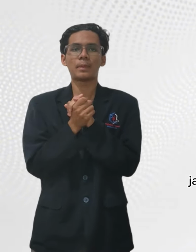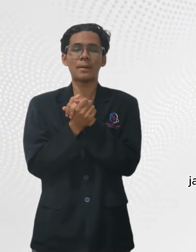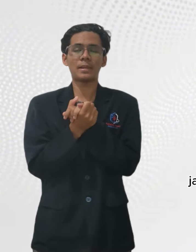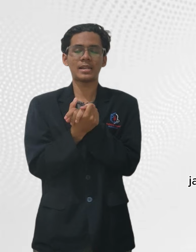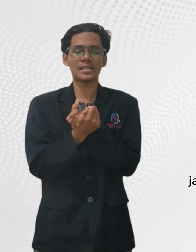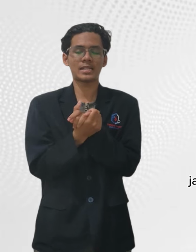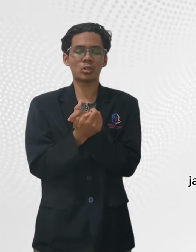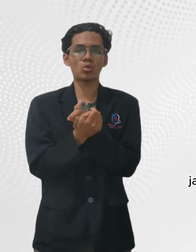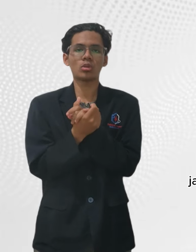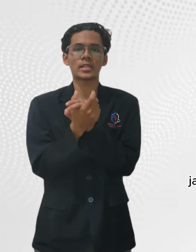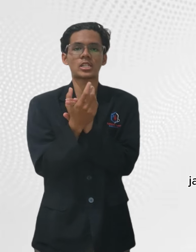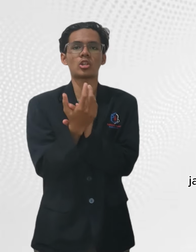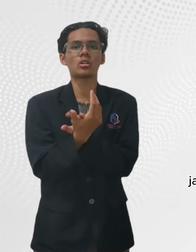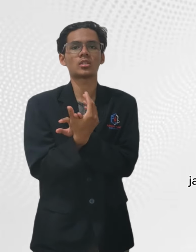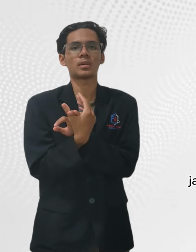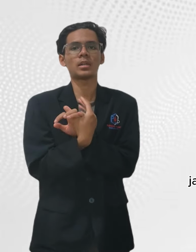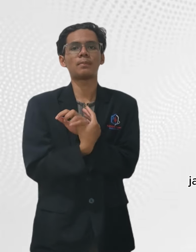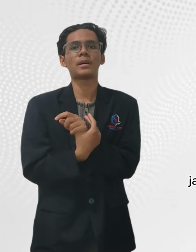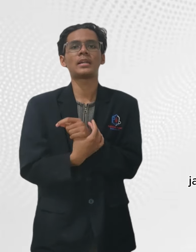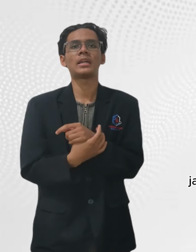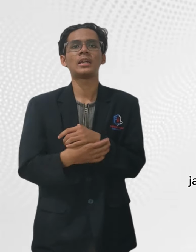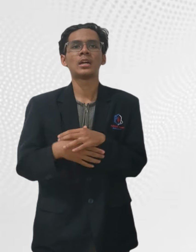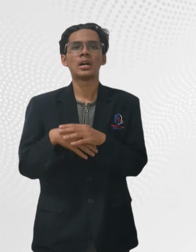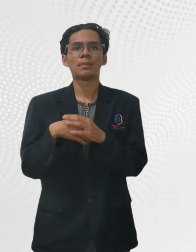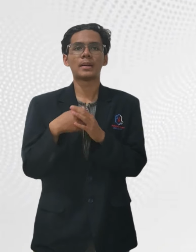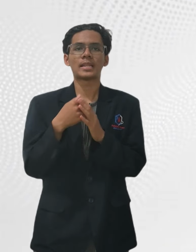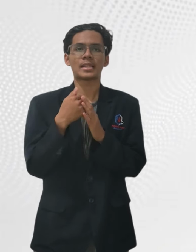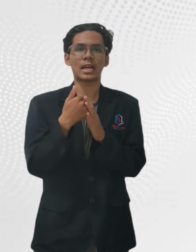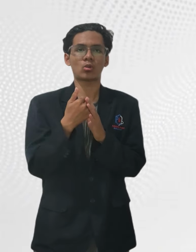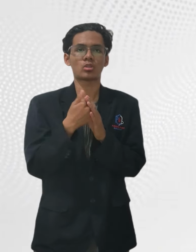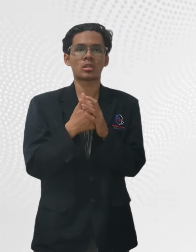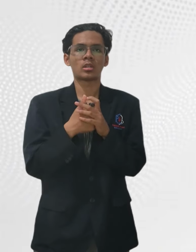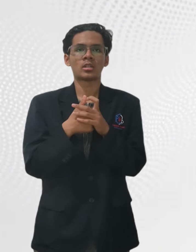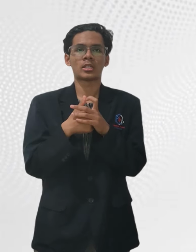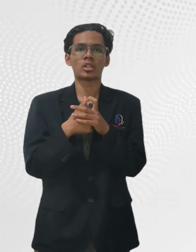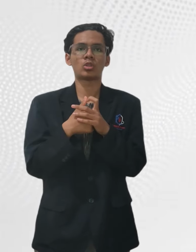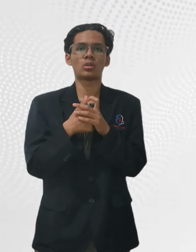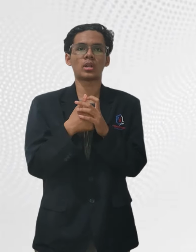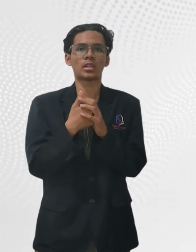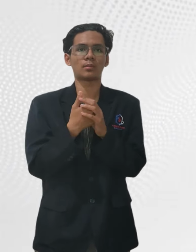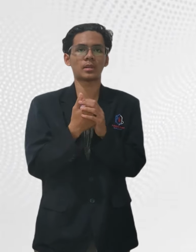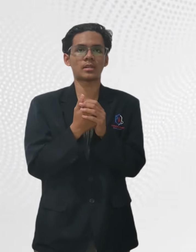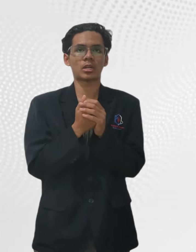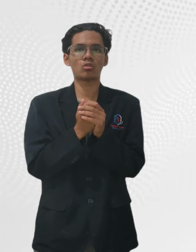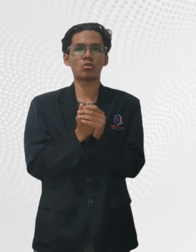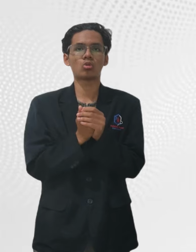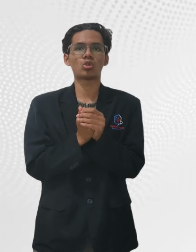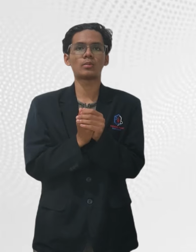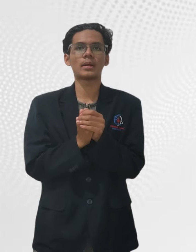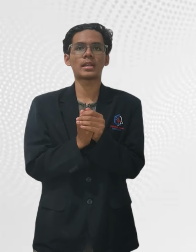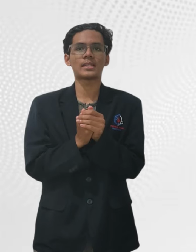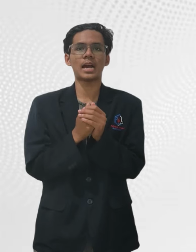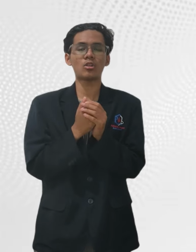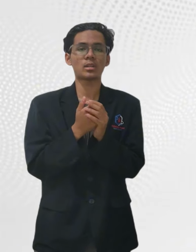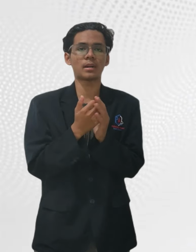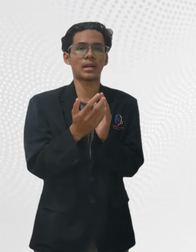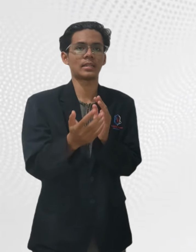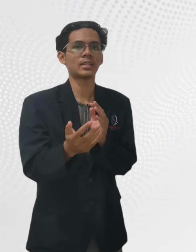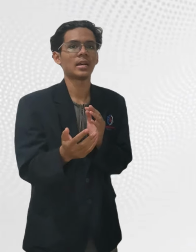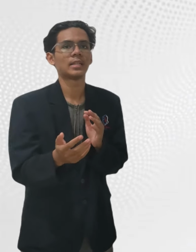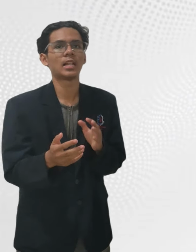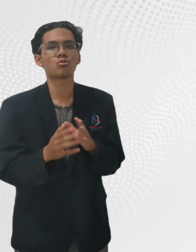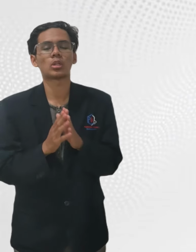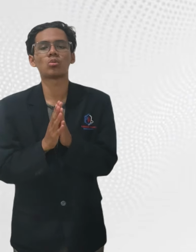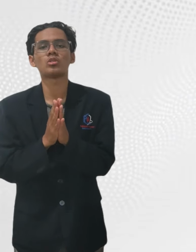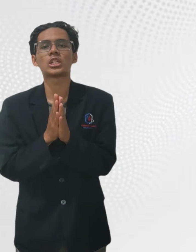Jadi pengaplikasiannya itu resistor sebagai pembatasan arus. Resistor digunakan dalam pembatasan arus untuk membatasi arus yang